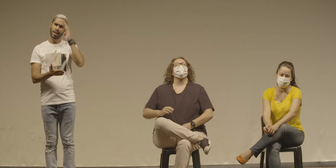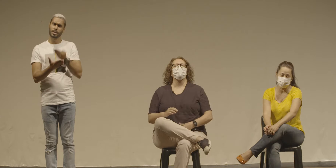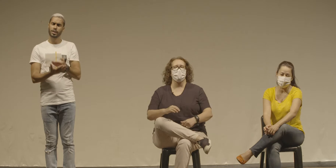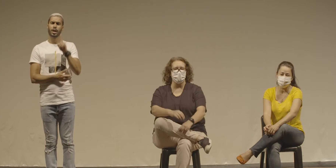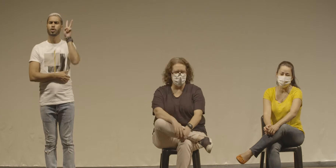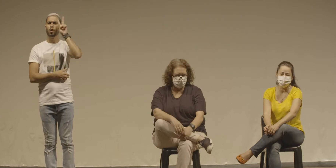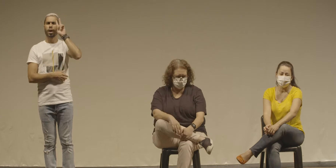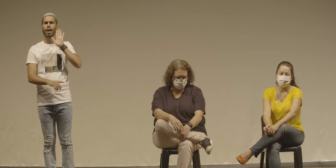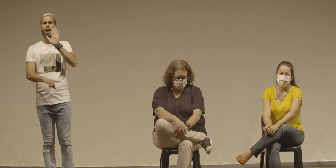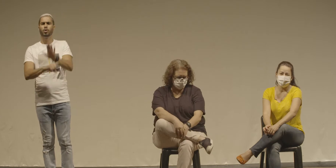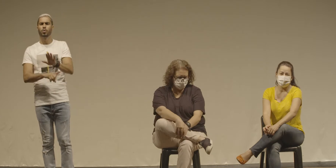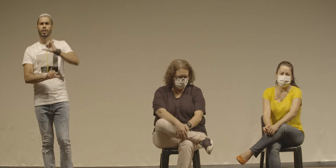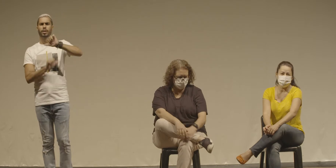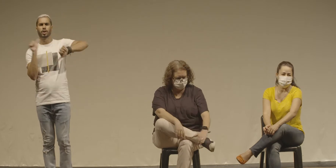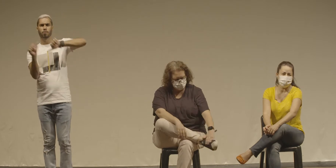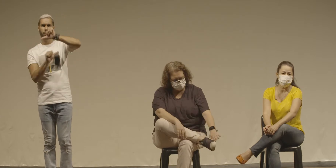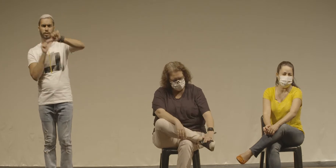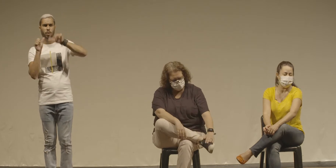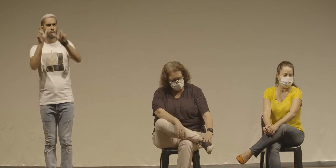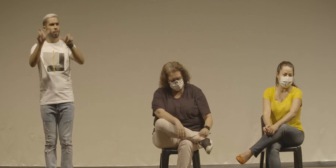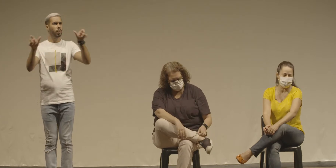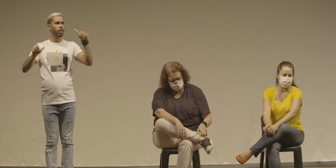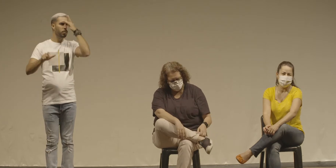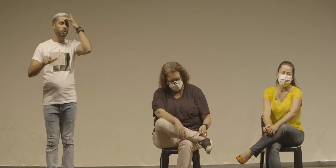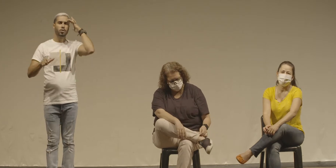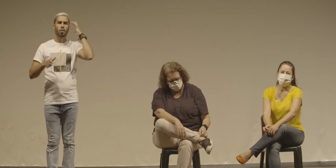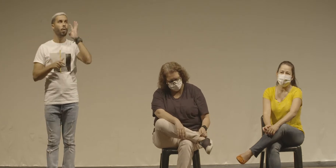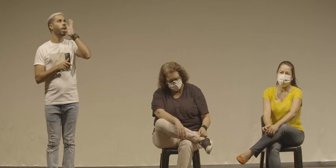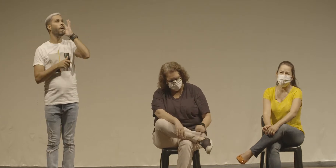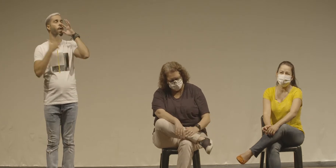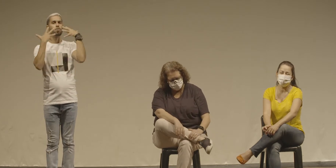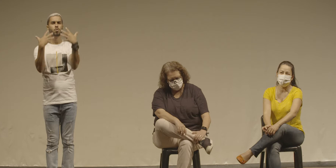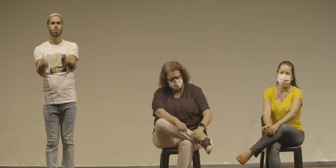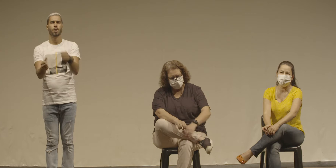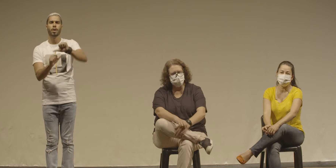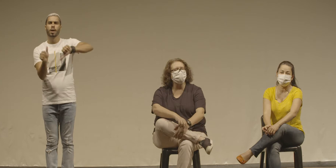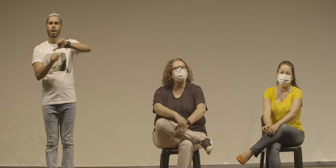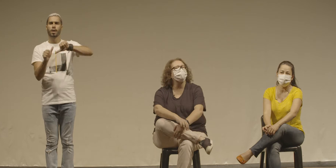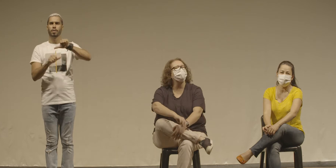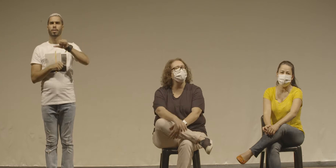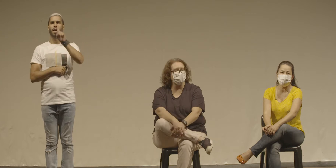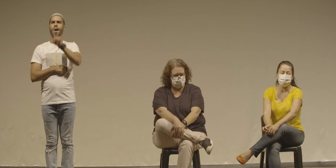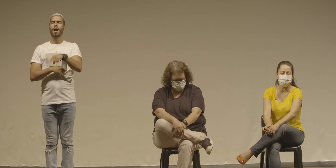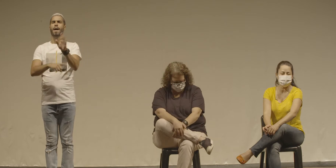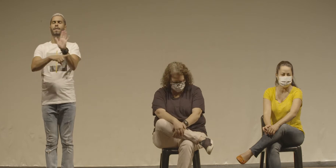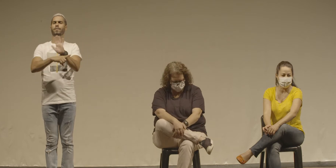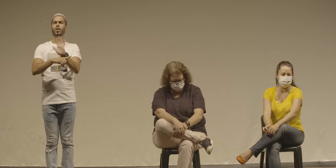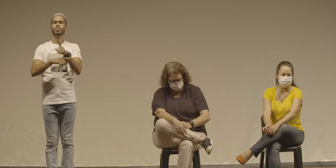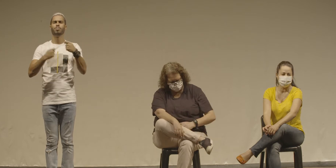ajuda na transformação das pessoas, da sociedade. Acho que é um filme